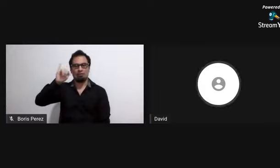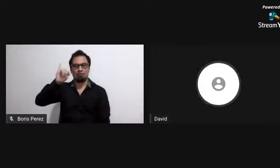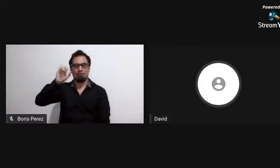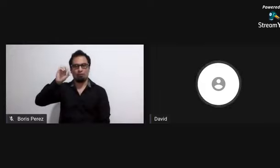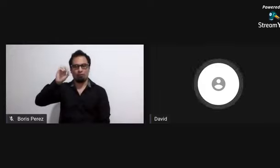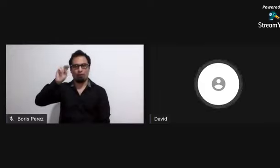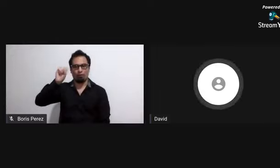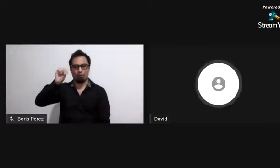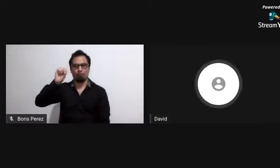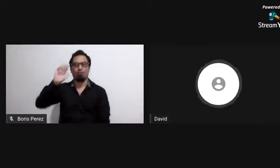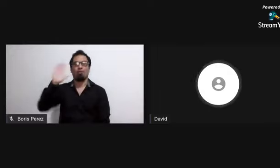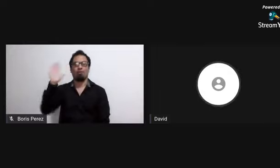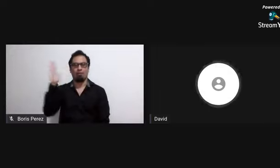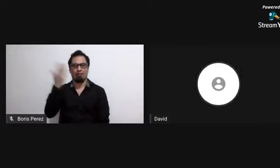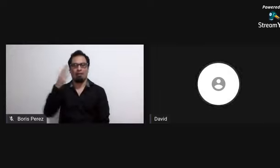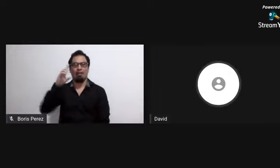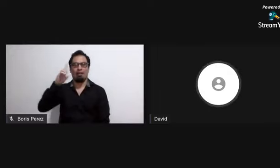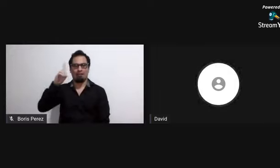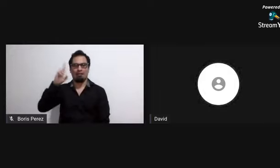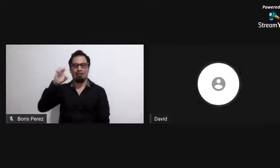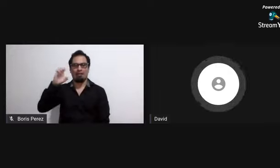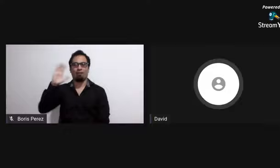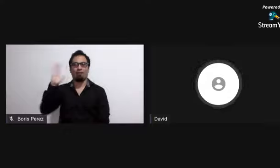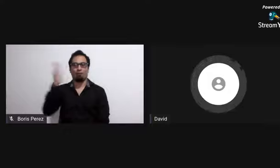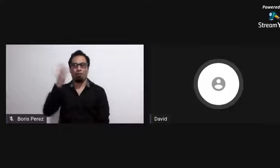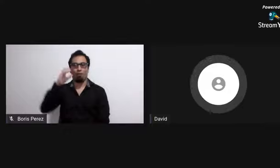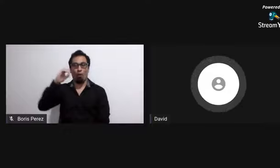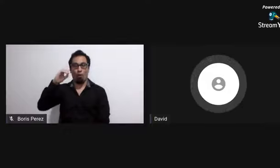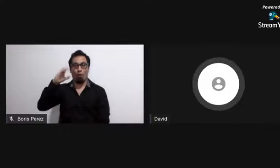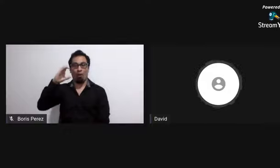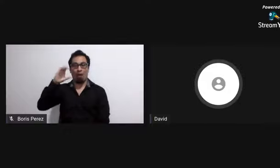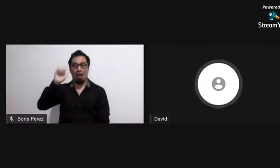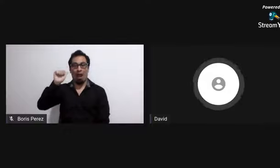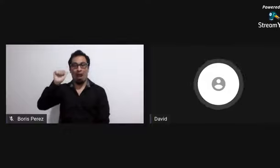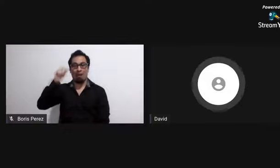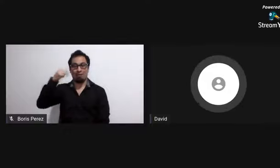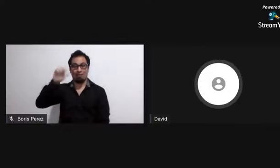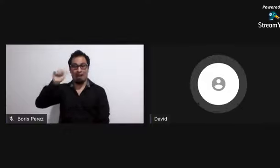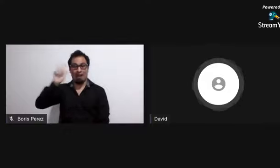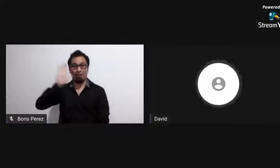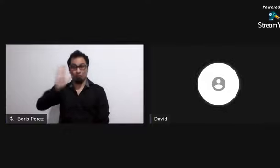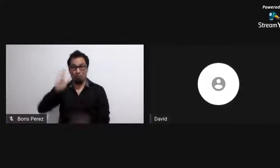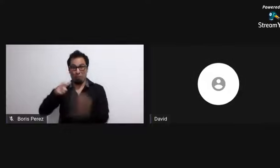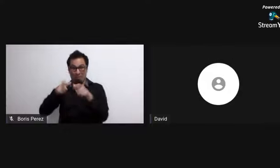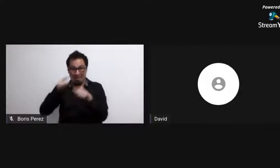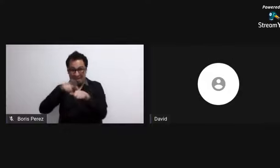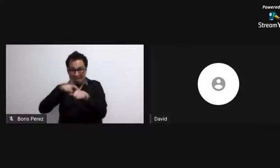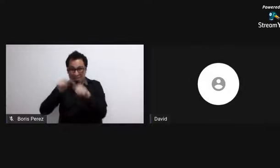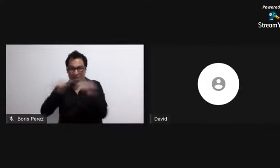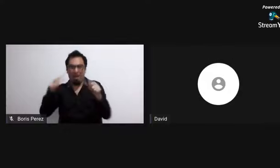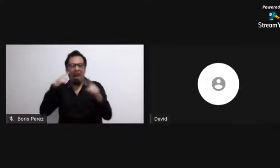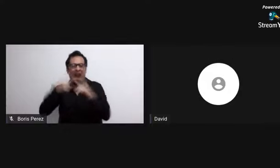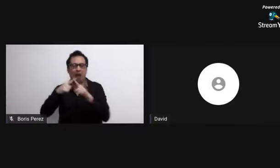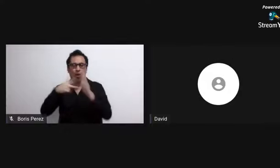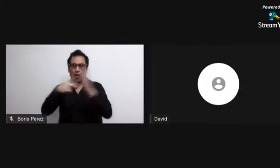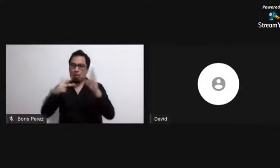es decir, se empieza a crear la constitución política para la República de Colombia.